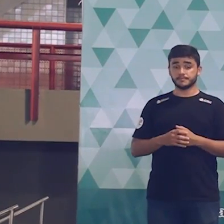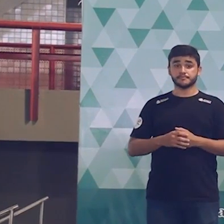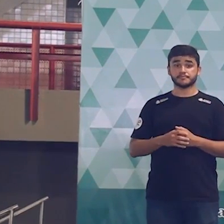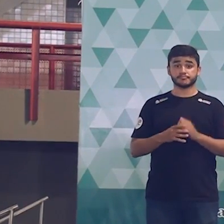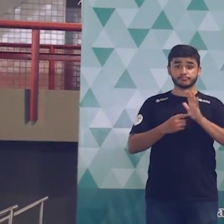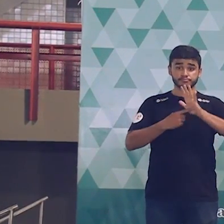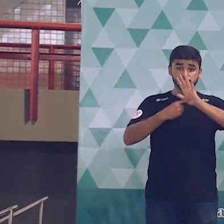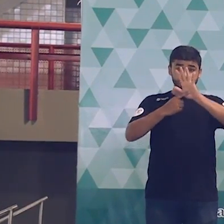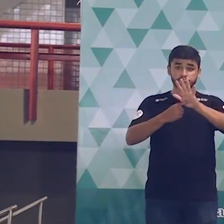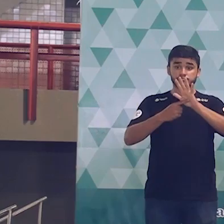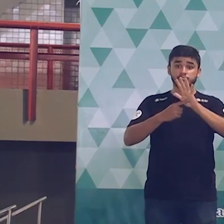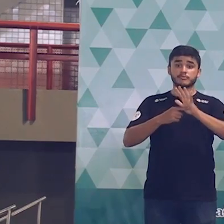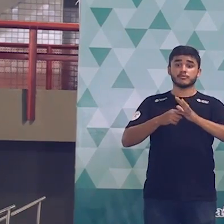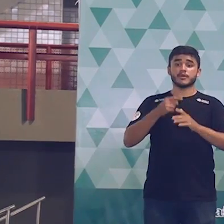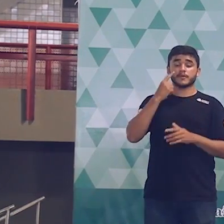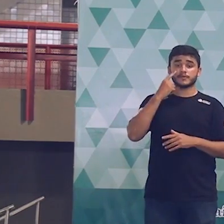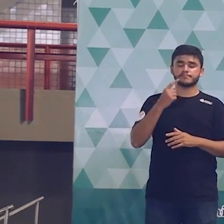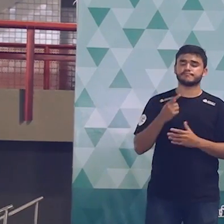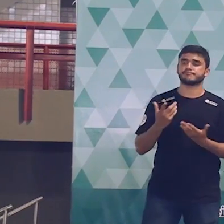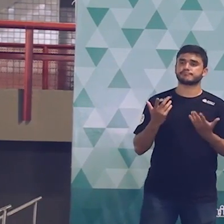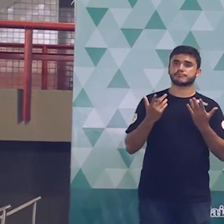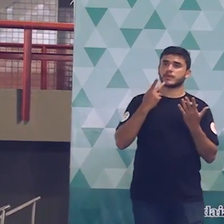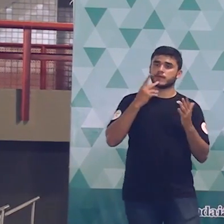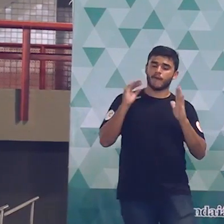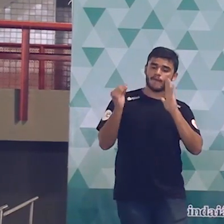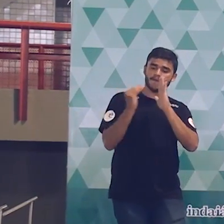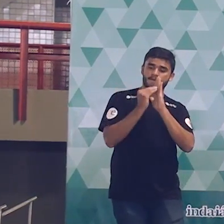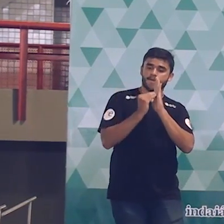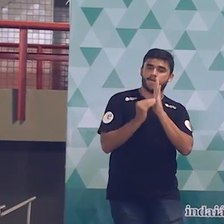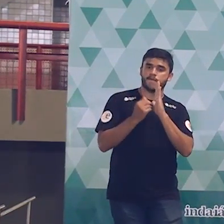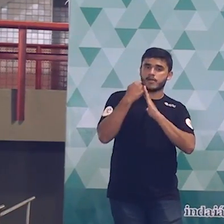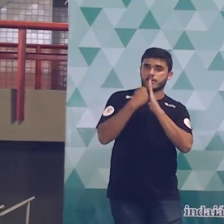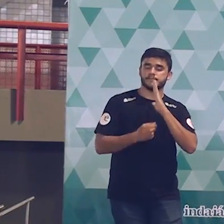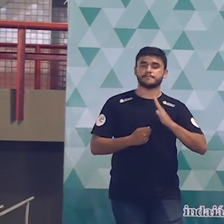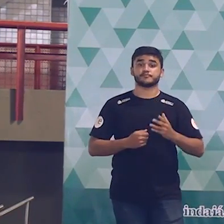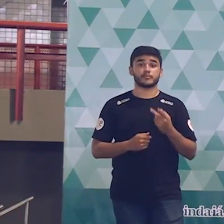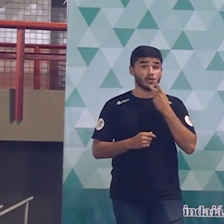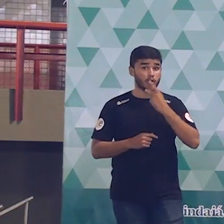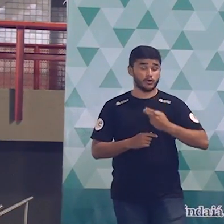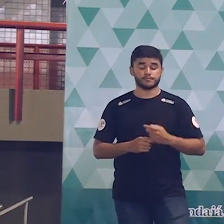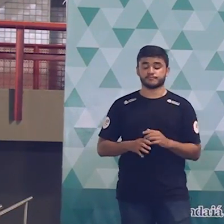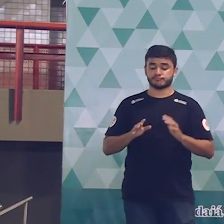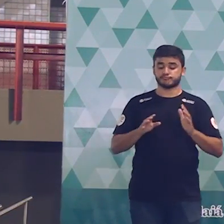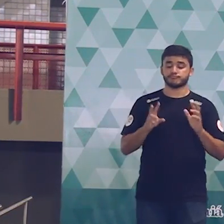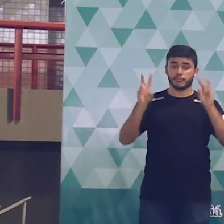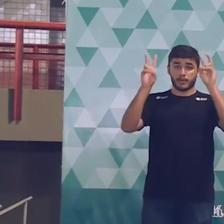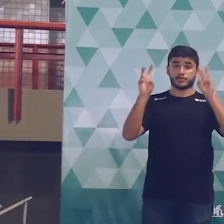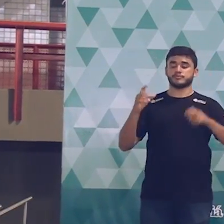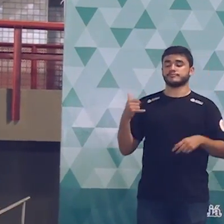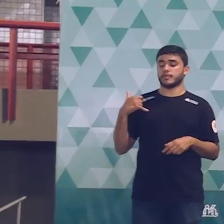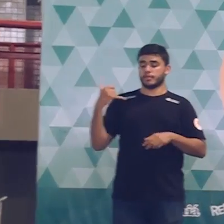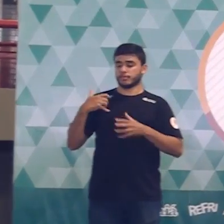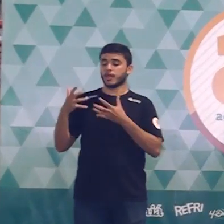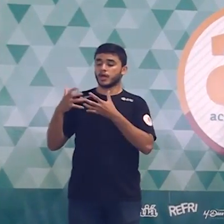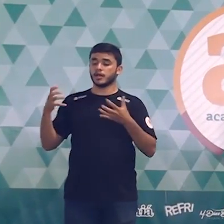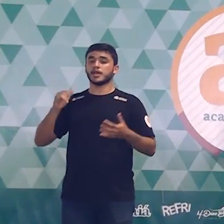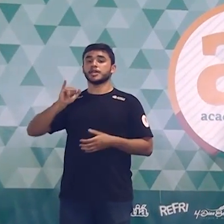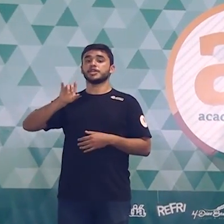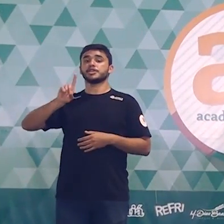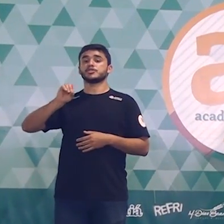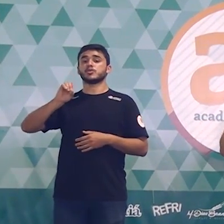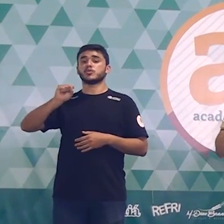problema. Então como é que você cava um problema? Rapaz, a valorização do idoso é algo interessantíssimo.